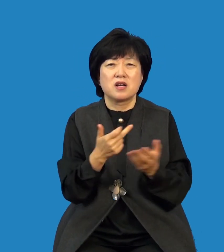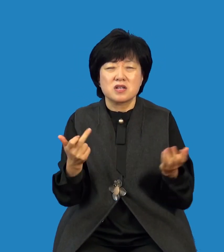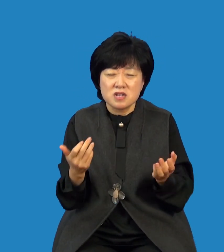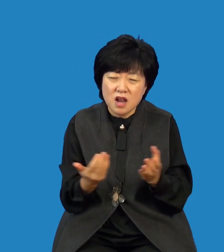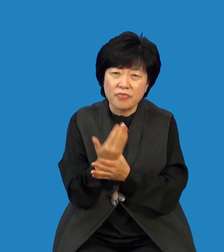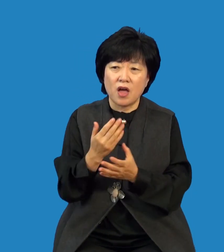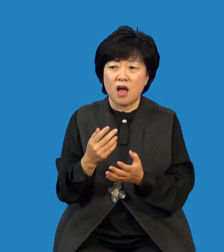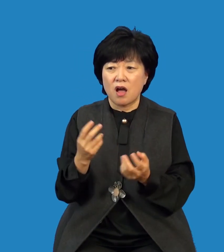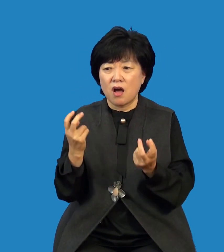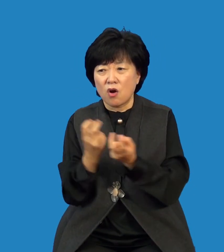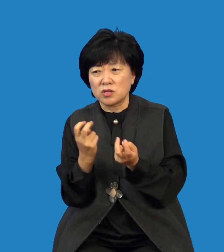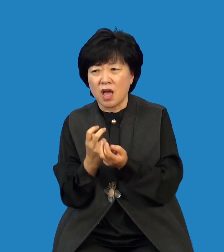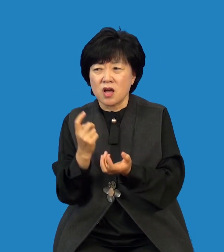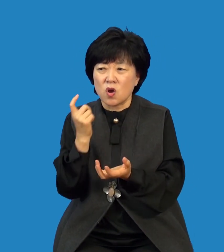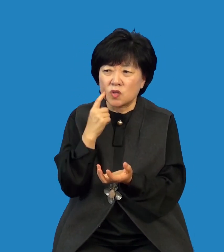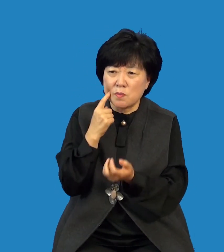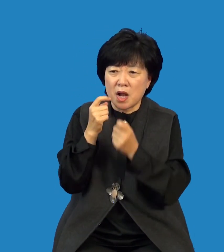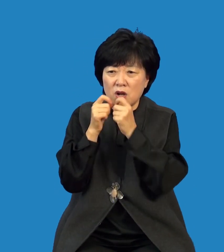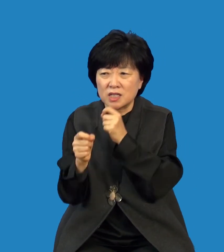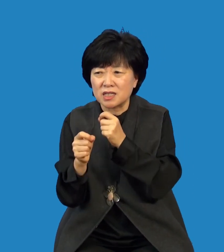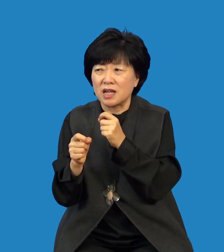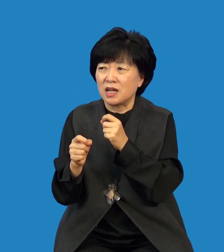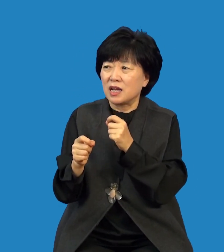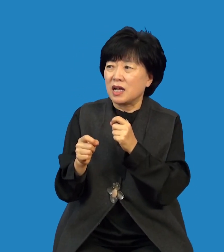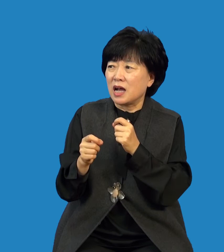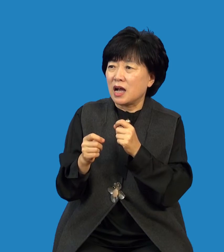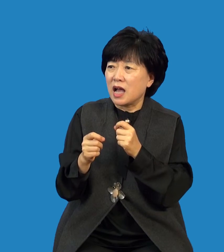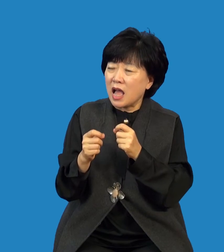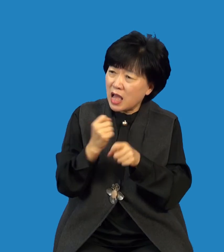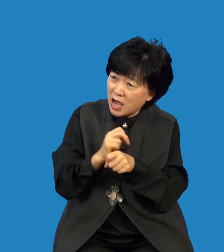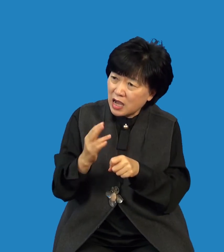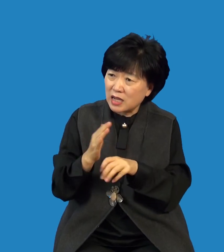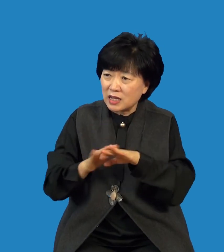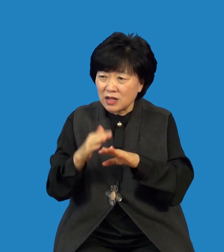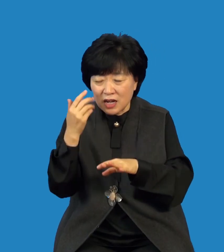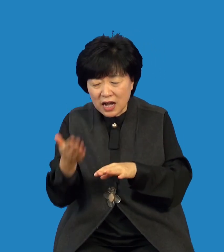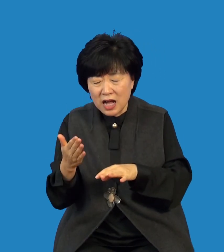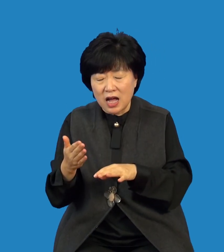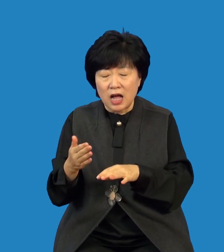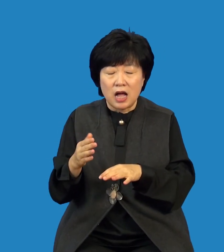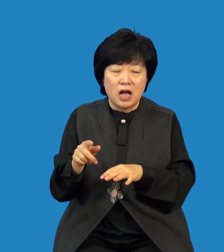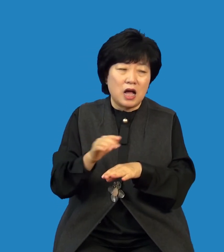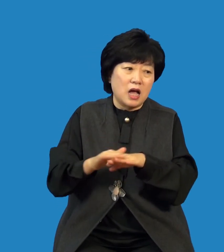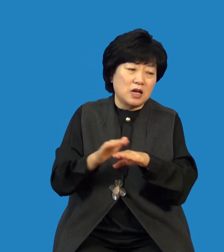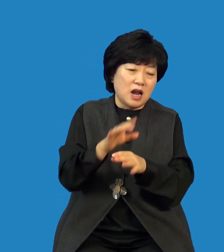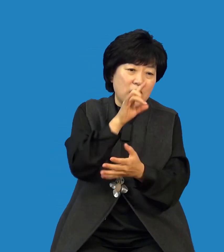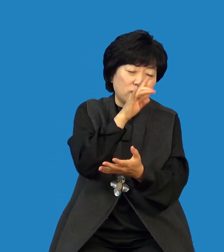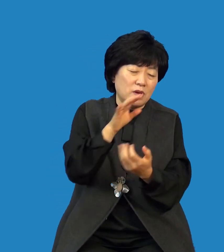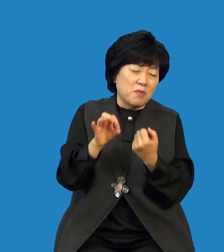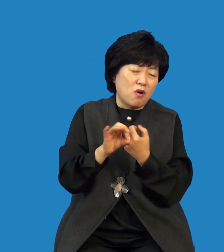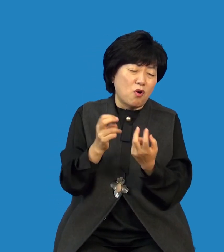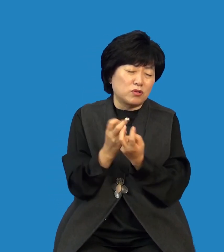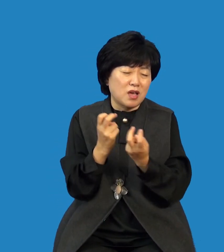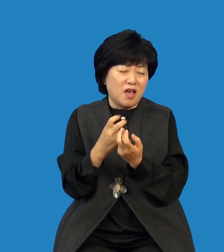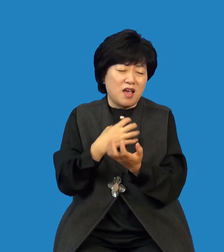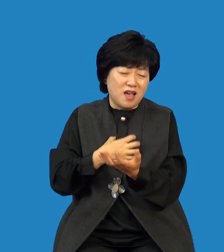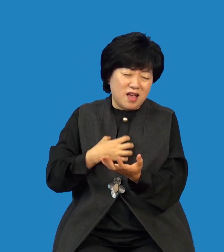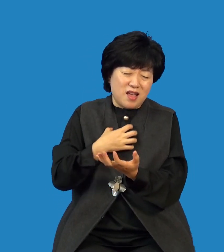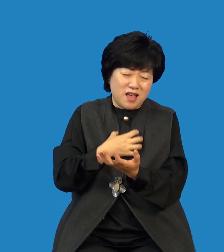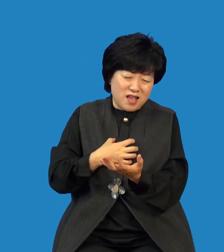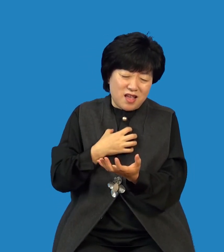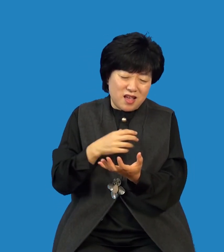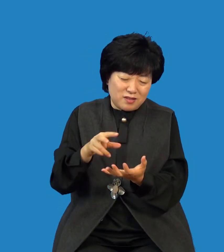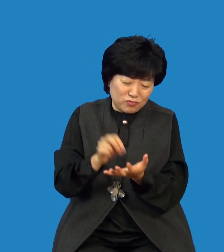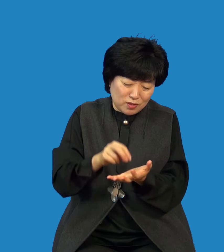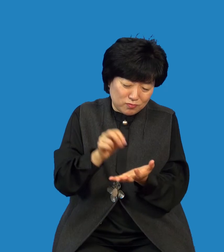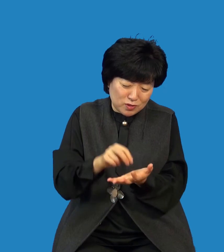억지로 해결하든 거짓말을 하든 사기를 치든 해결을 해야 내가 살아남지, 이거 해결 못하면 내 인생은 죽었다. 그래가지고 이제 페인 모드로 들어가서 막 열심히